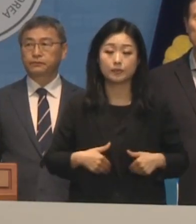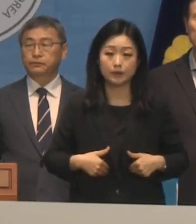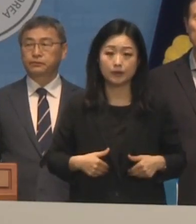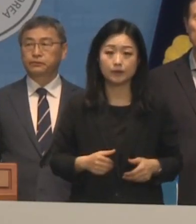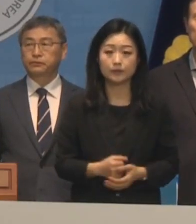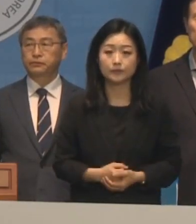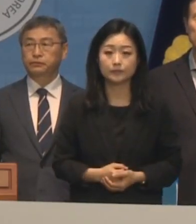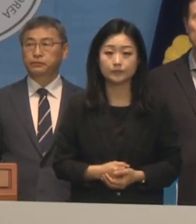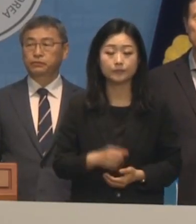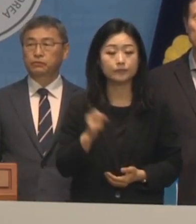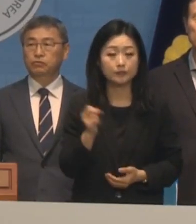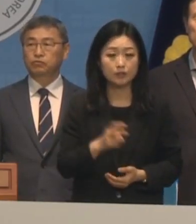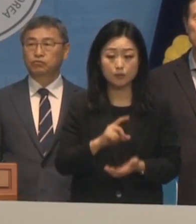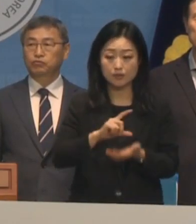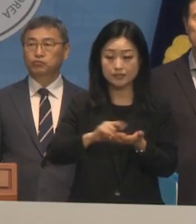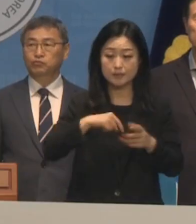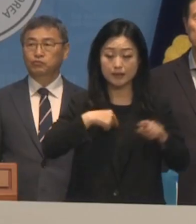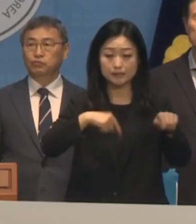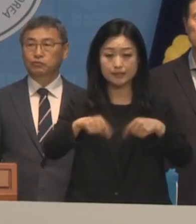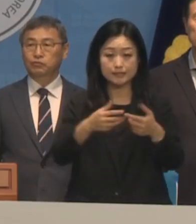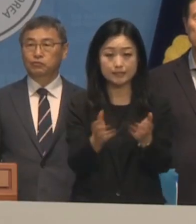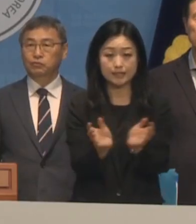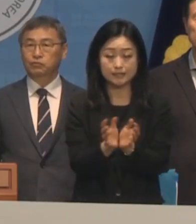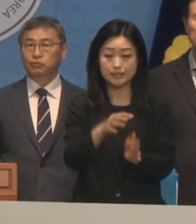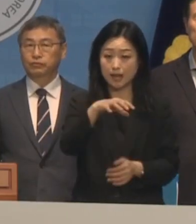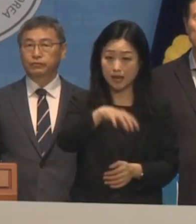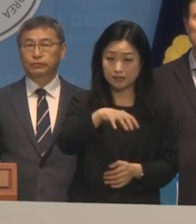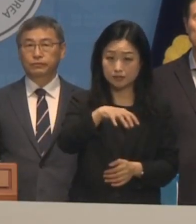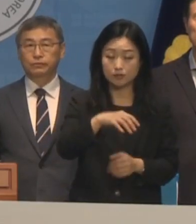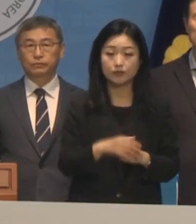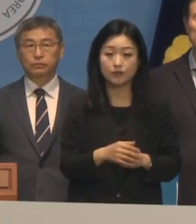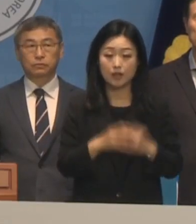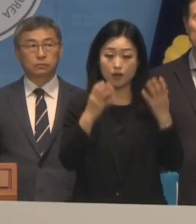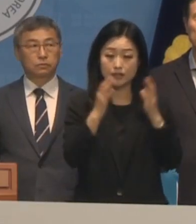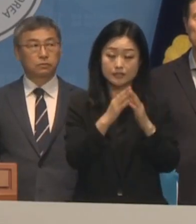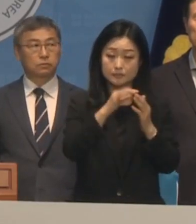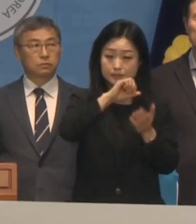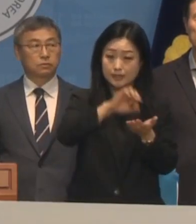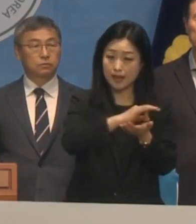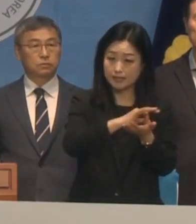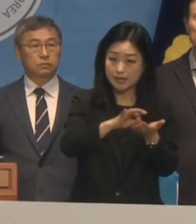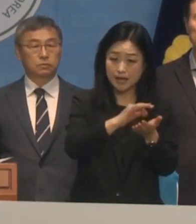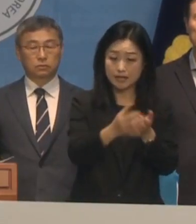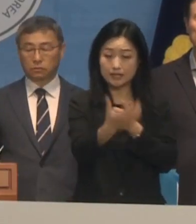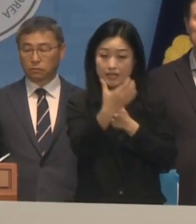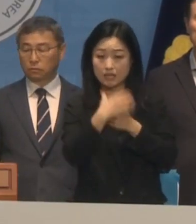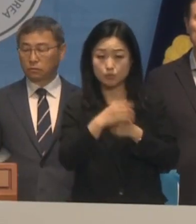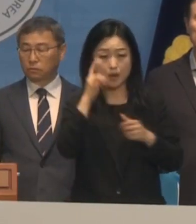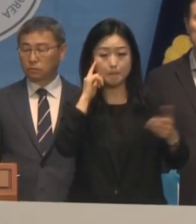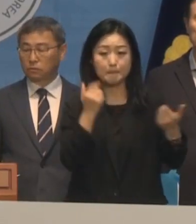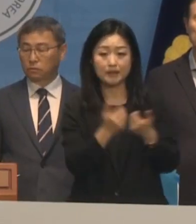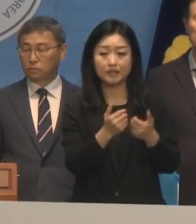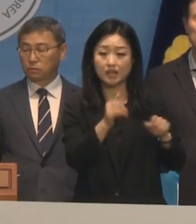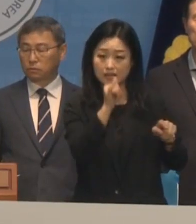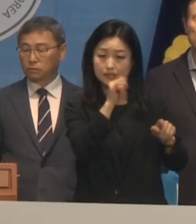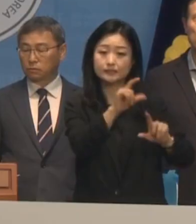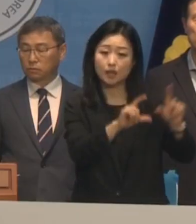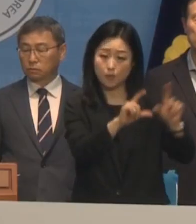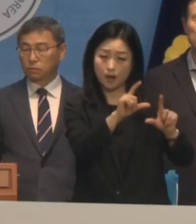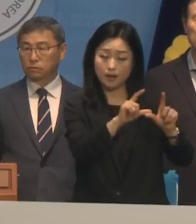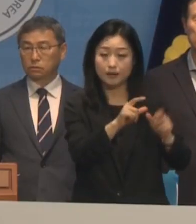AI 디지털 교과서 도입과 같이 막대한 재정 부담을 초래하는 교육